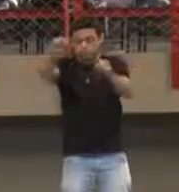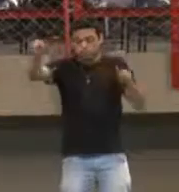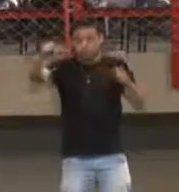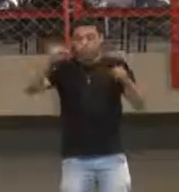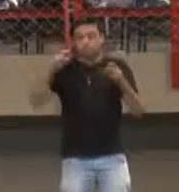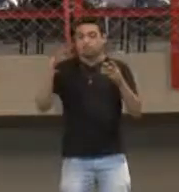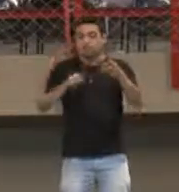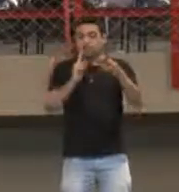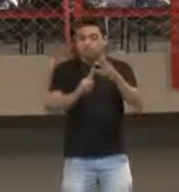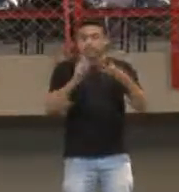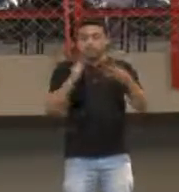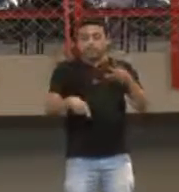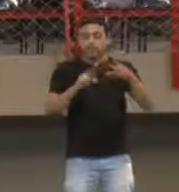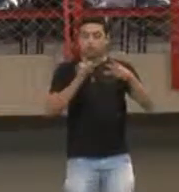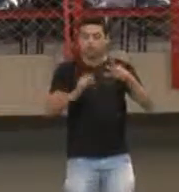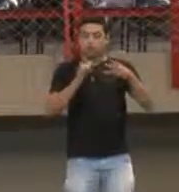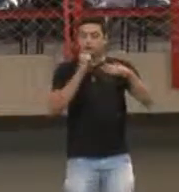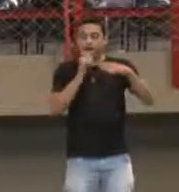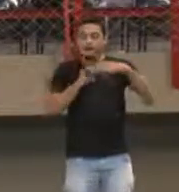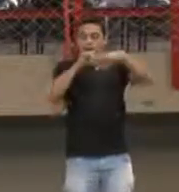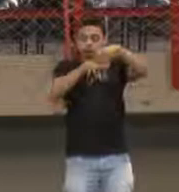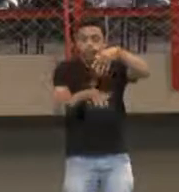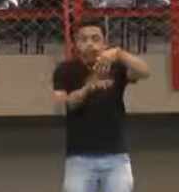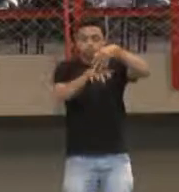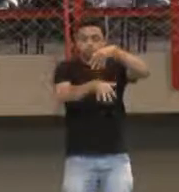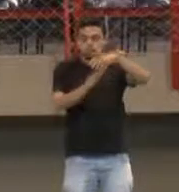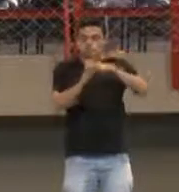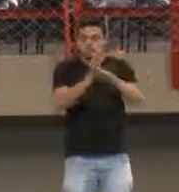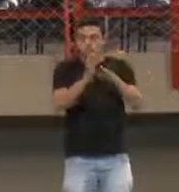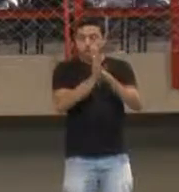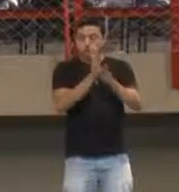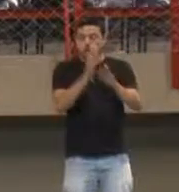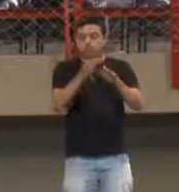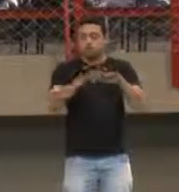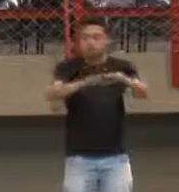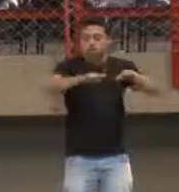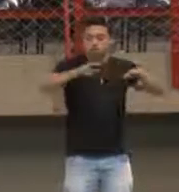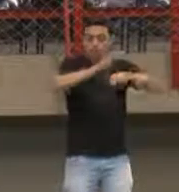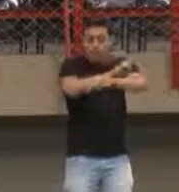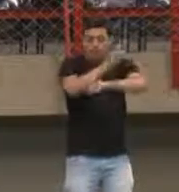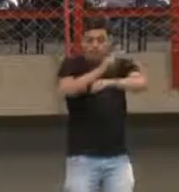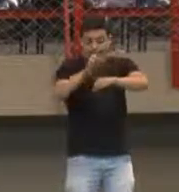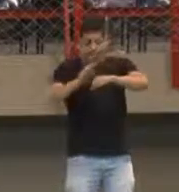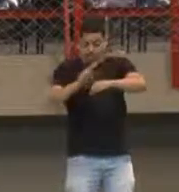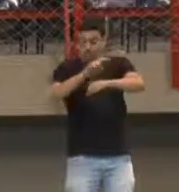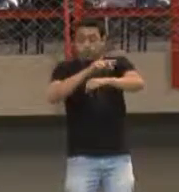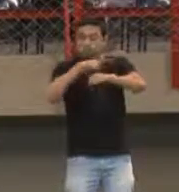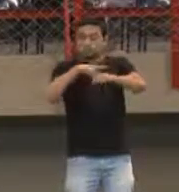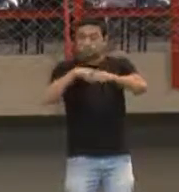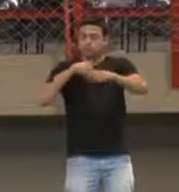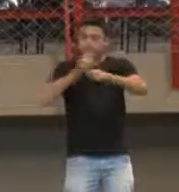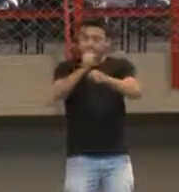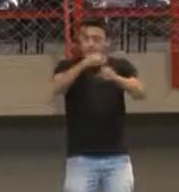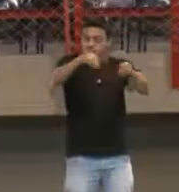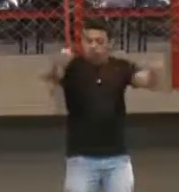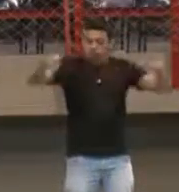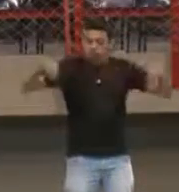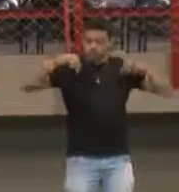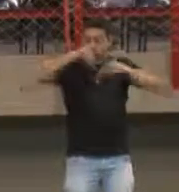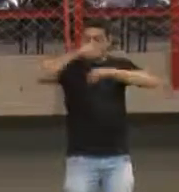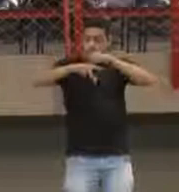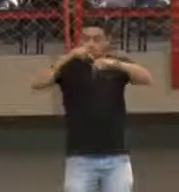D, hidráulica, devido ao relevo, à extensão territorial do país e aos recursos